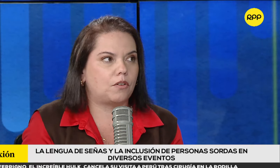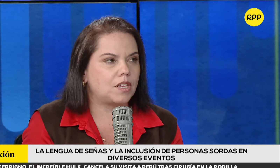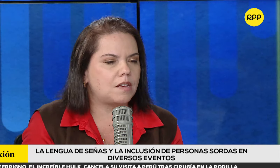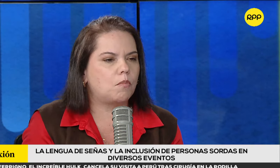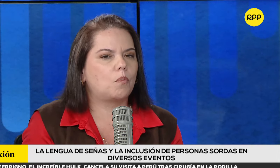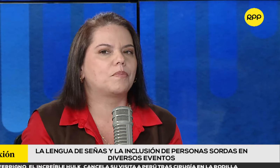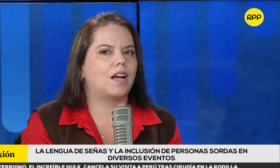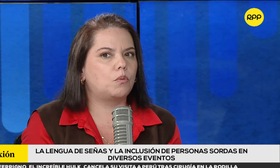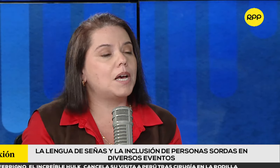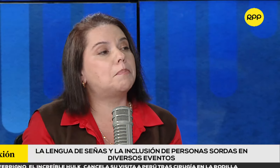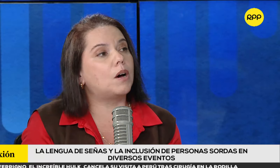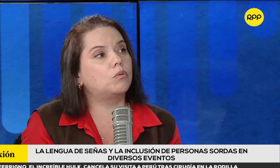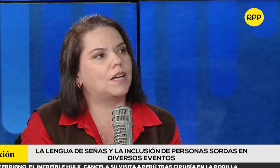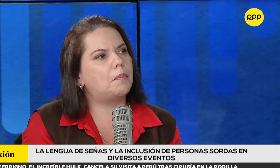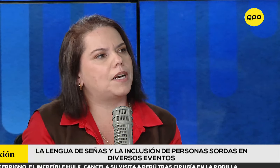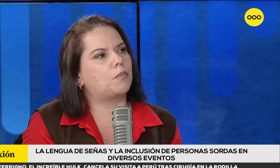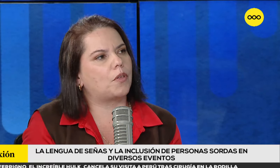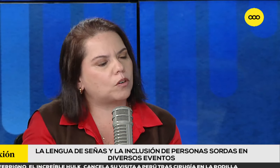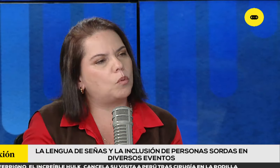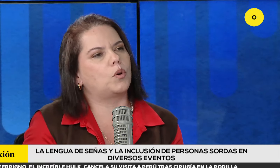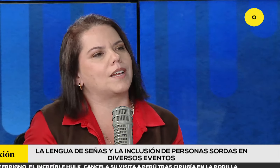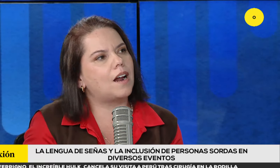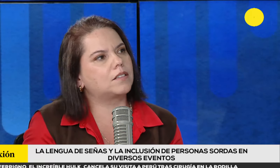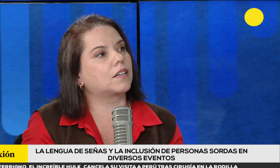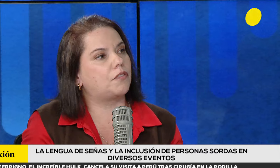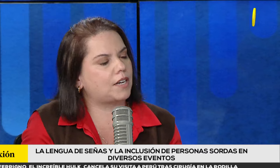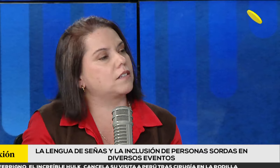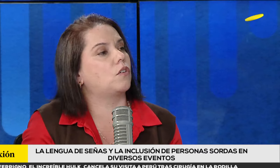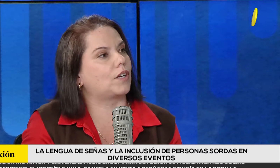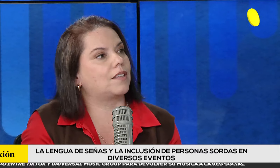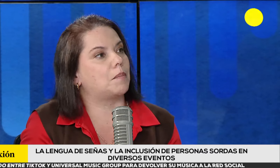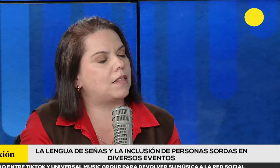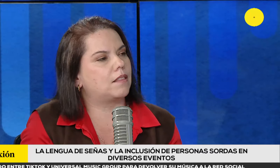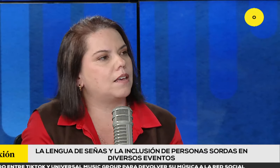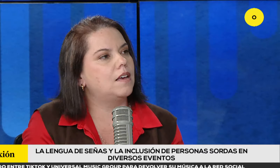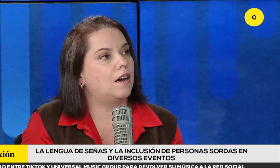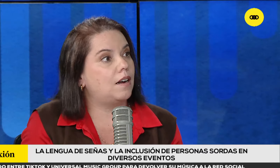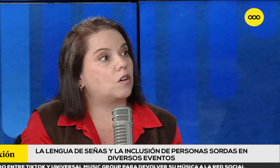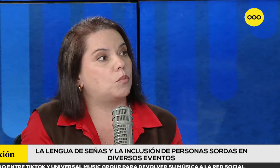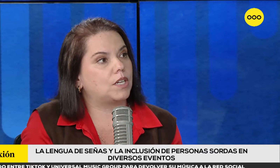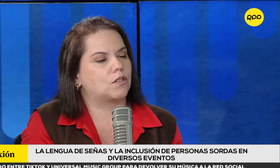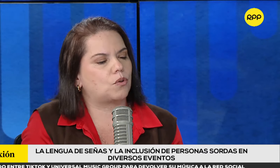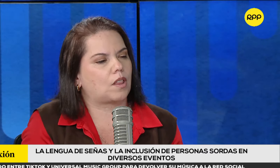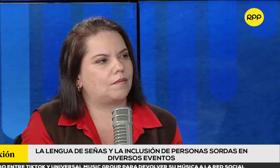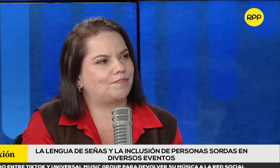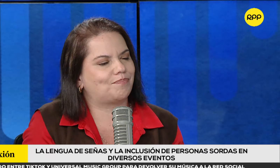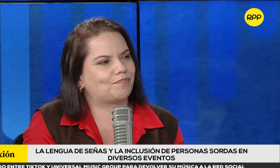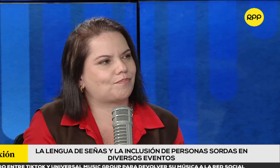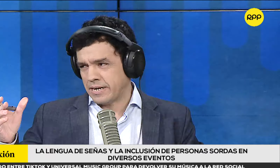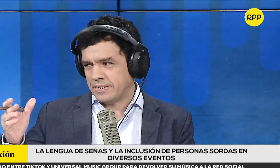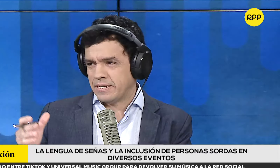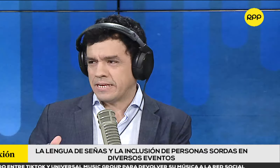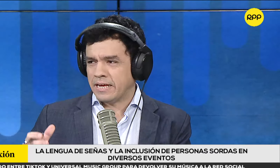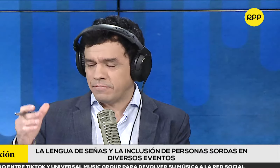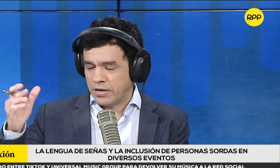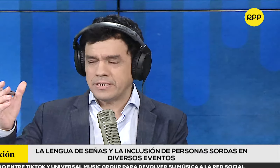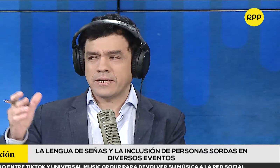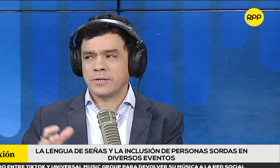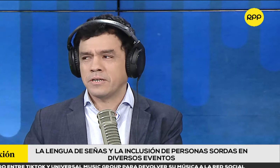periodismo, algunas pautas para poder comunicarse y referirse correctamente a la comunidad sorda. Muchísimas gracias. Felicitaciones